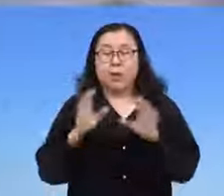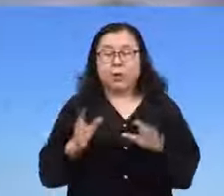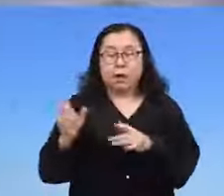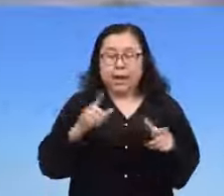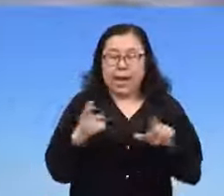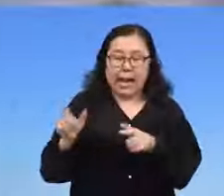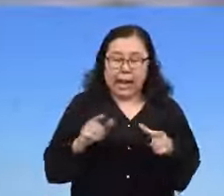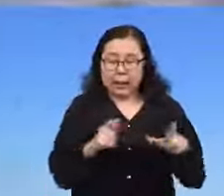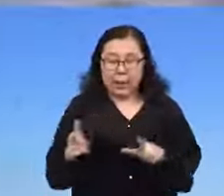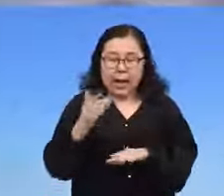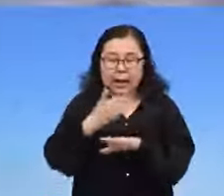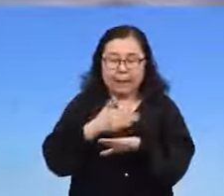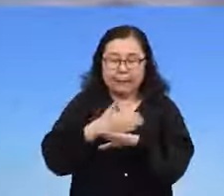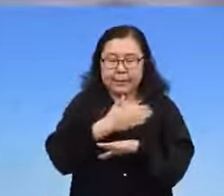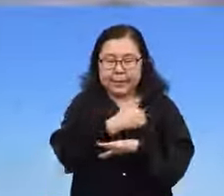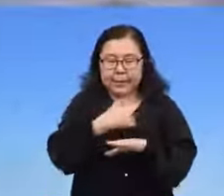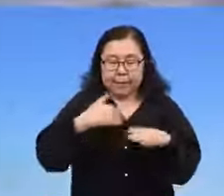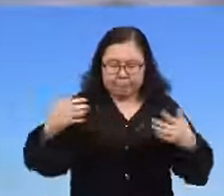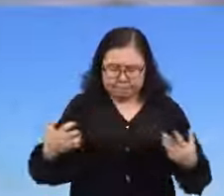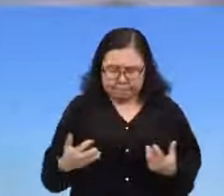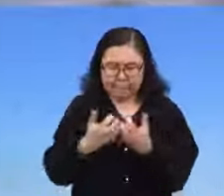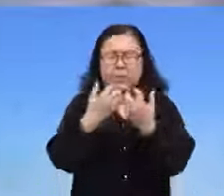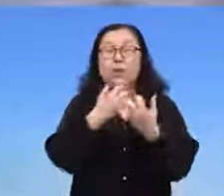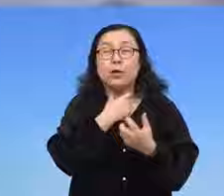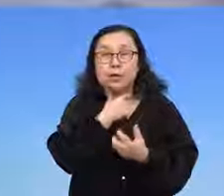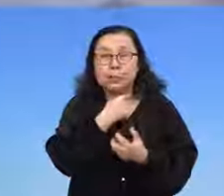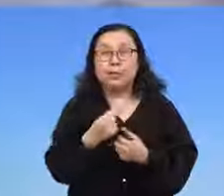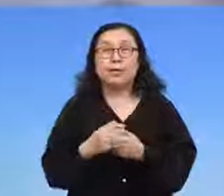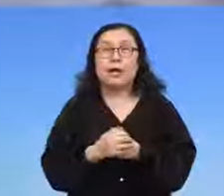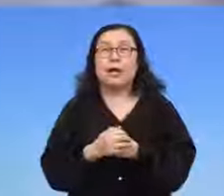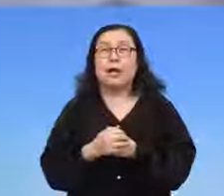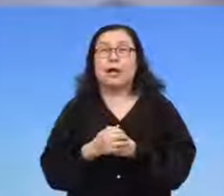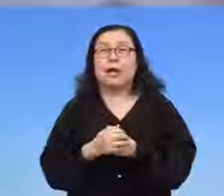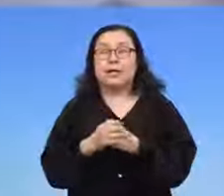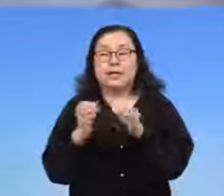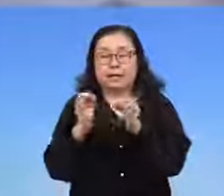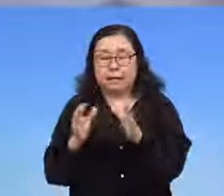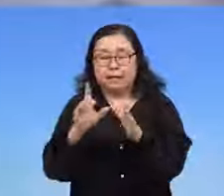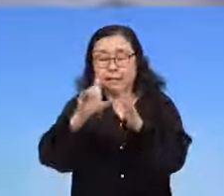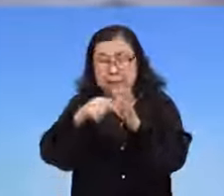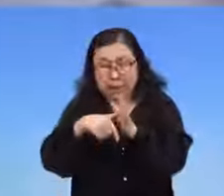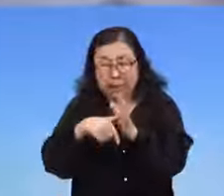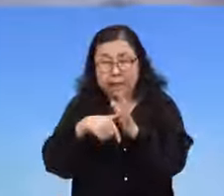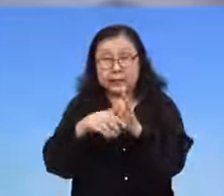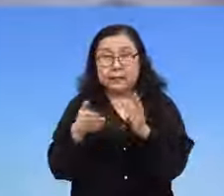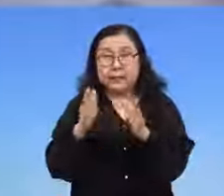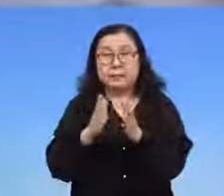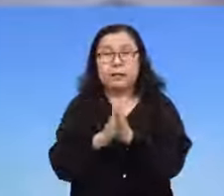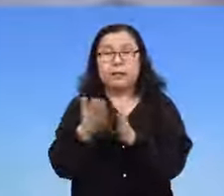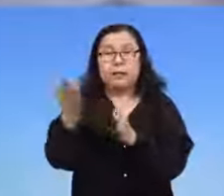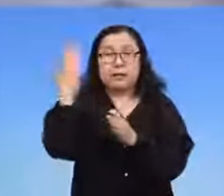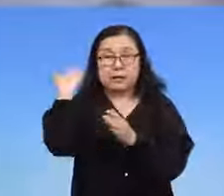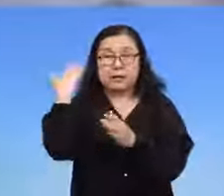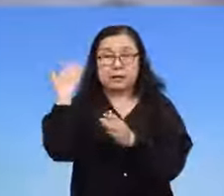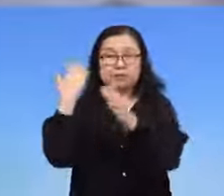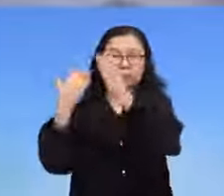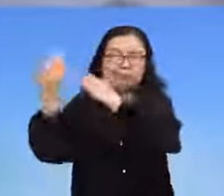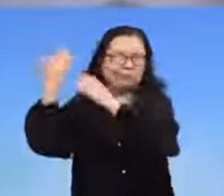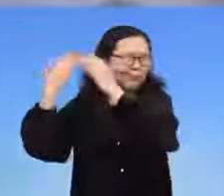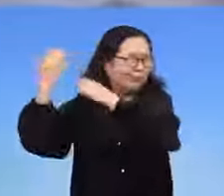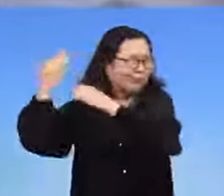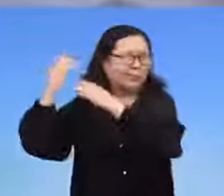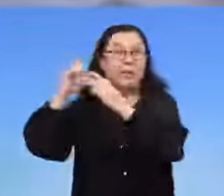하루가 감사가 넘치는 하루가 되기를 원합니다. 그러면서 제가 짧은 시간이지만 참 지난